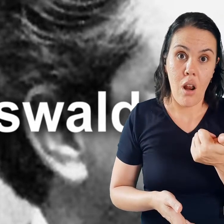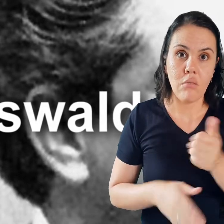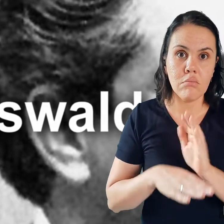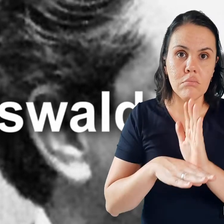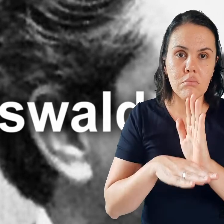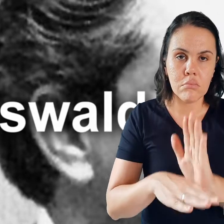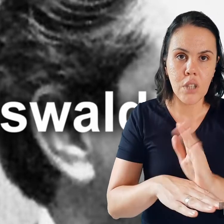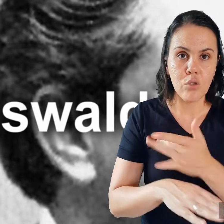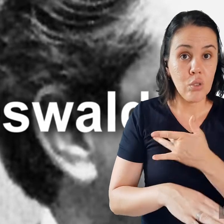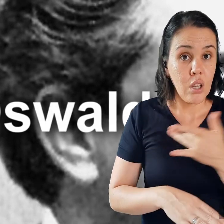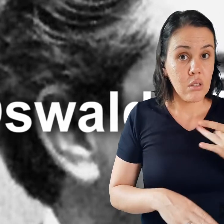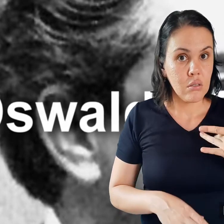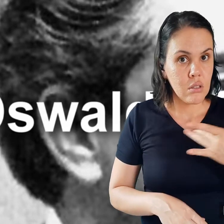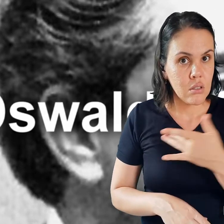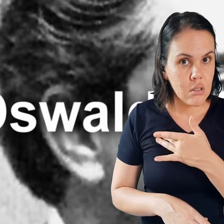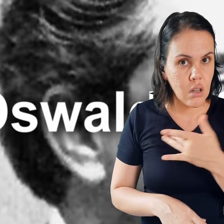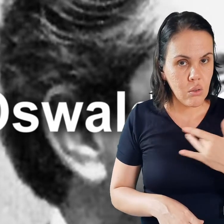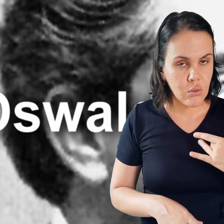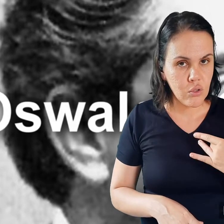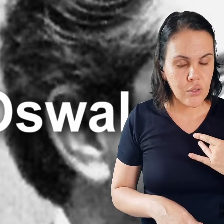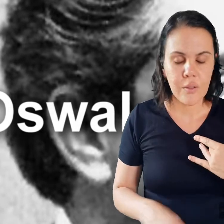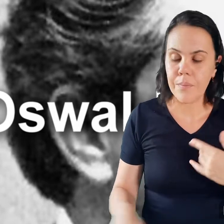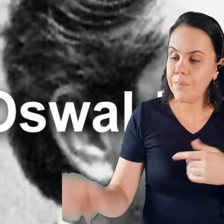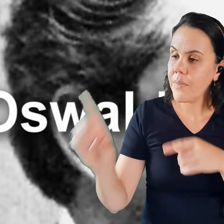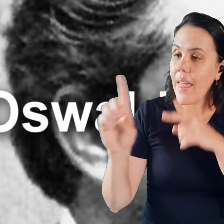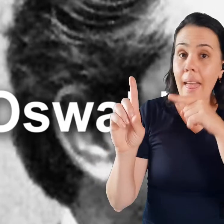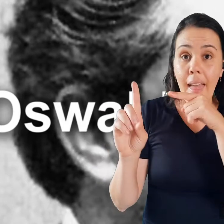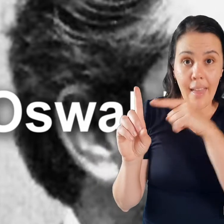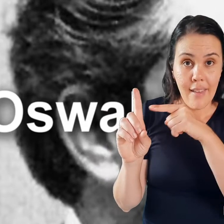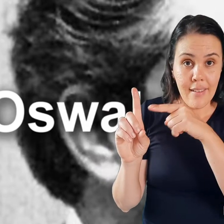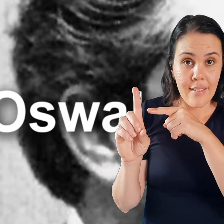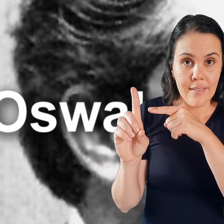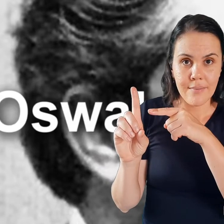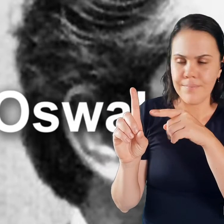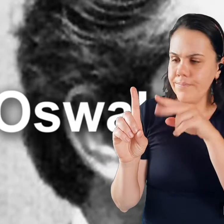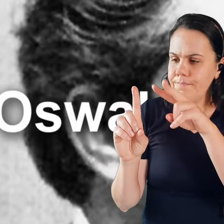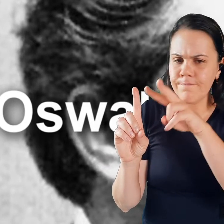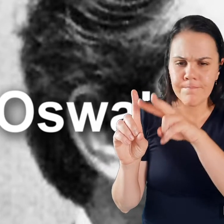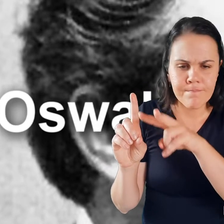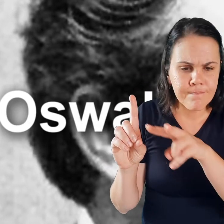se terem mais saúde, serem mais fortes. Então ele começou a pesquisar.